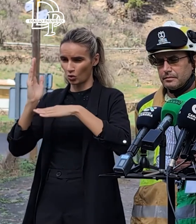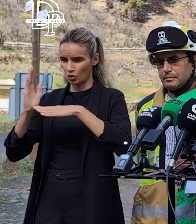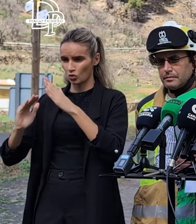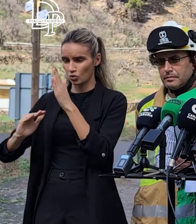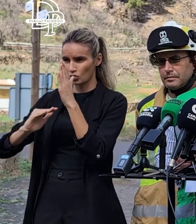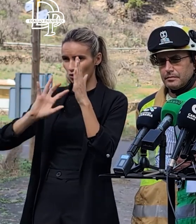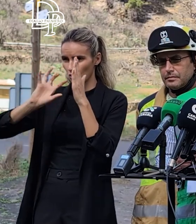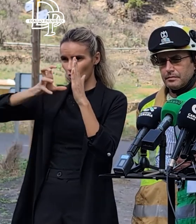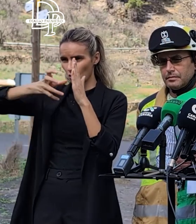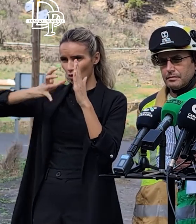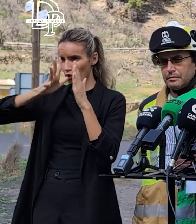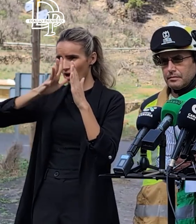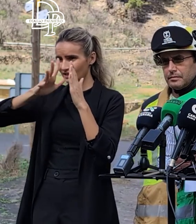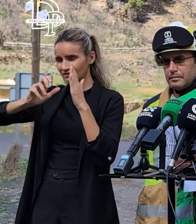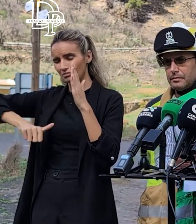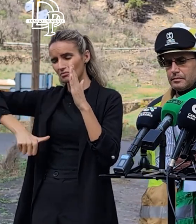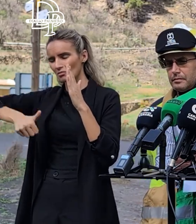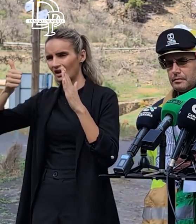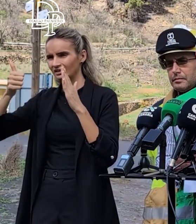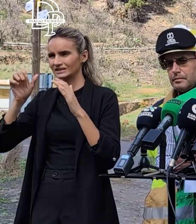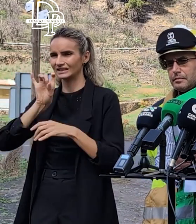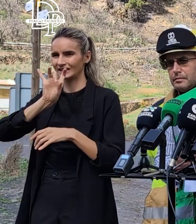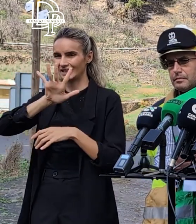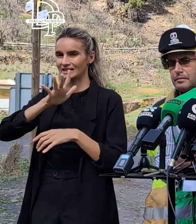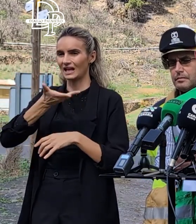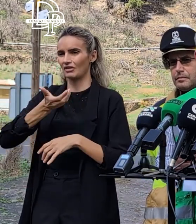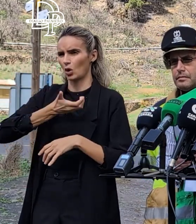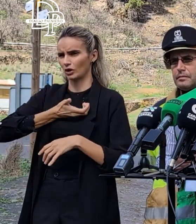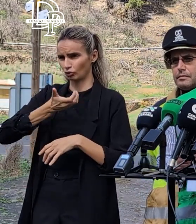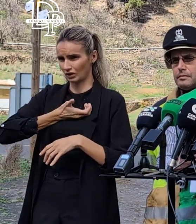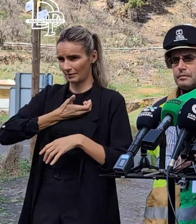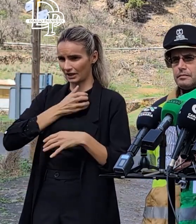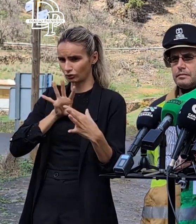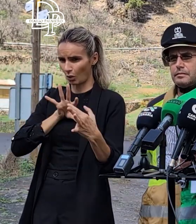de unas 15 de los ayuntamientos que vinieron